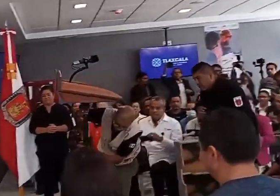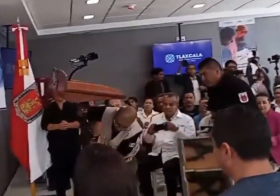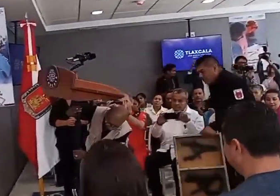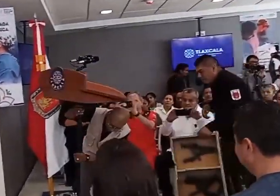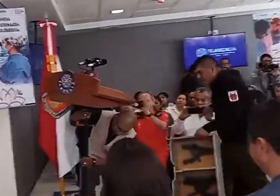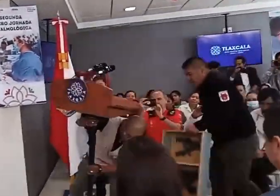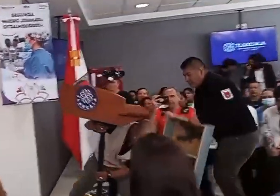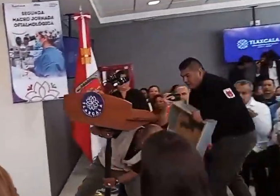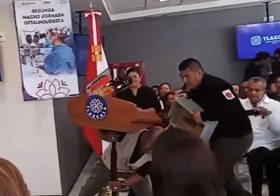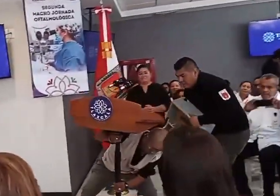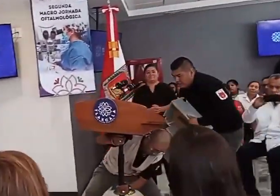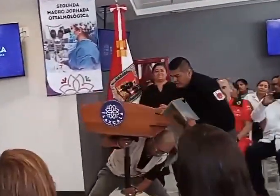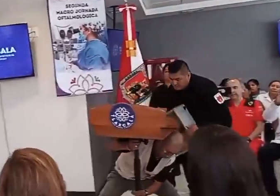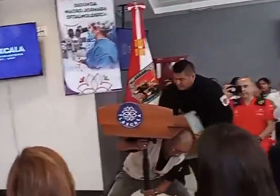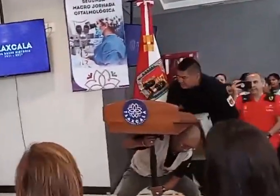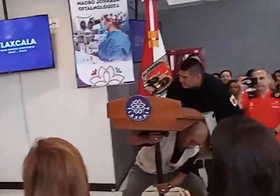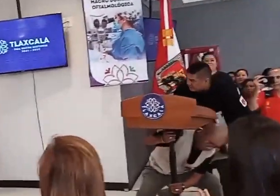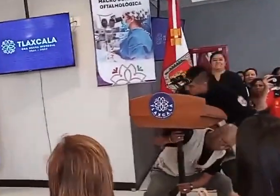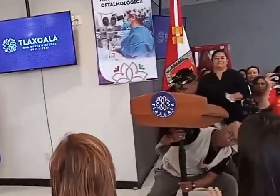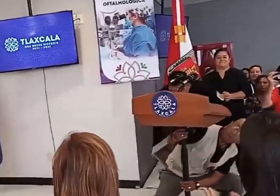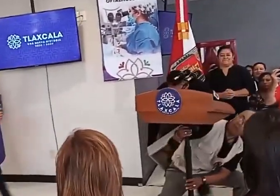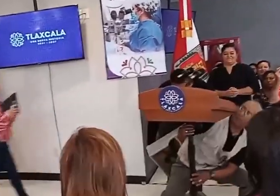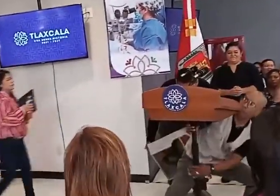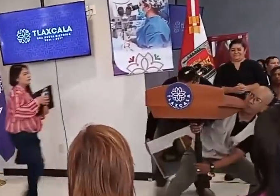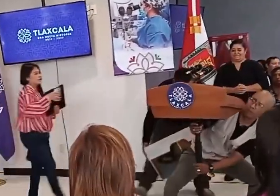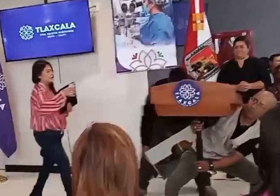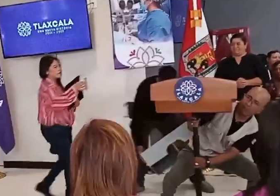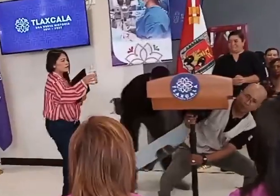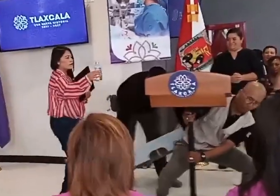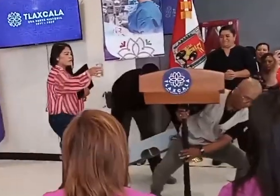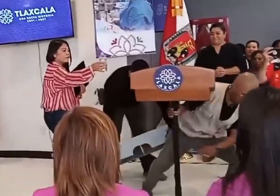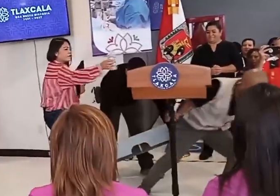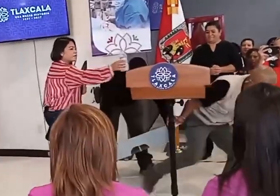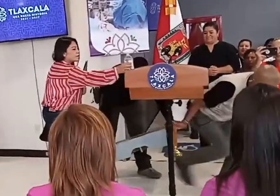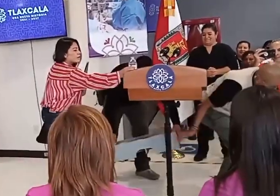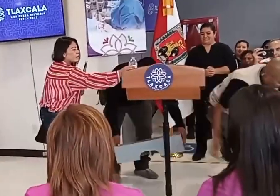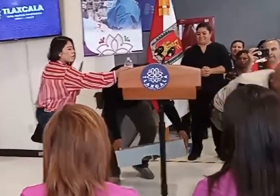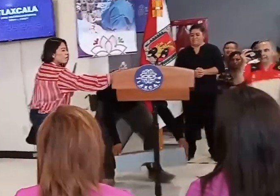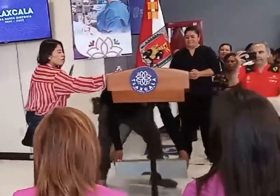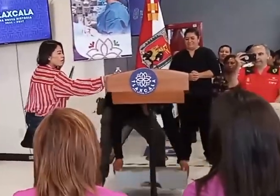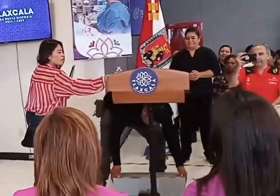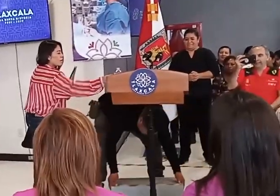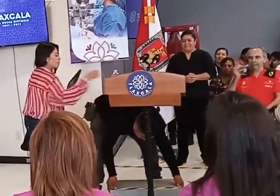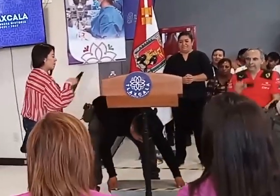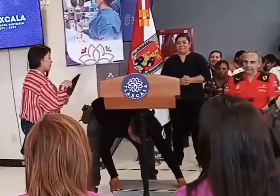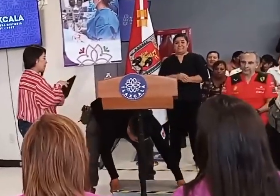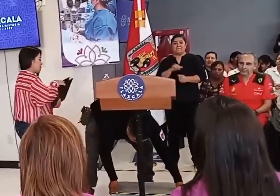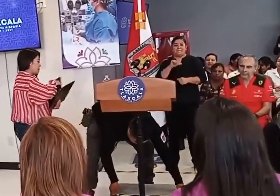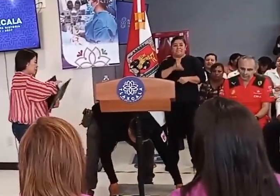tod este escuchar tambi la intervención de nuestra gobernadora del estado